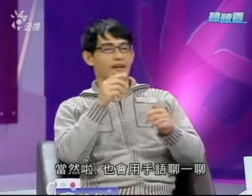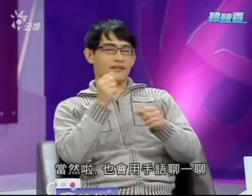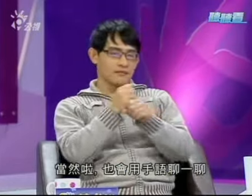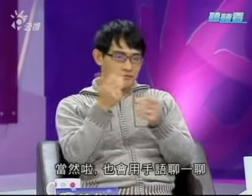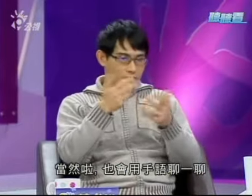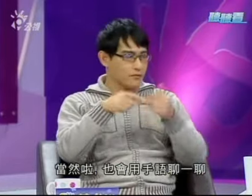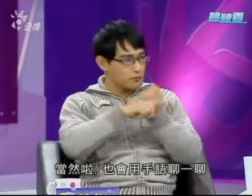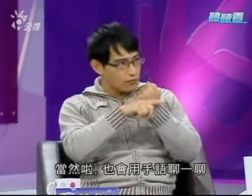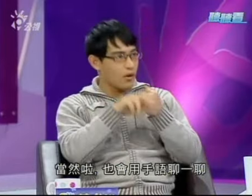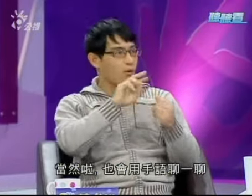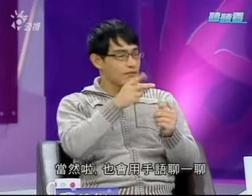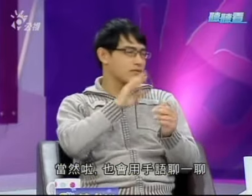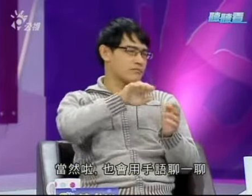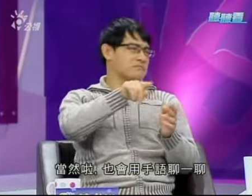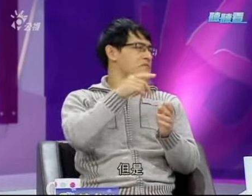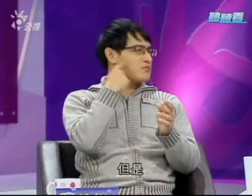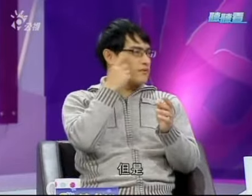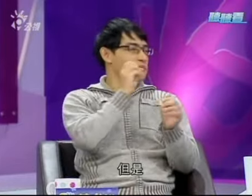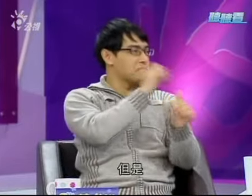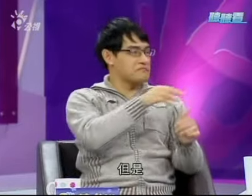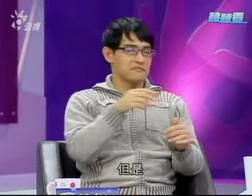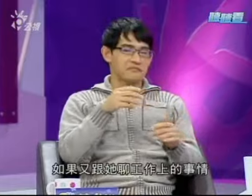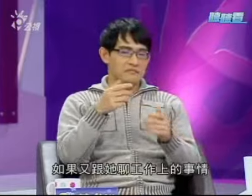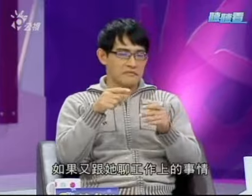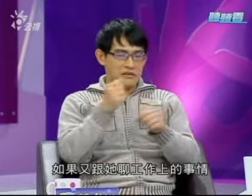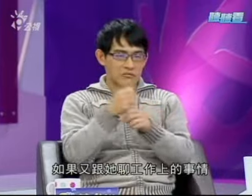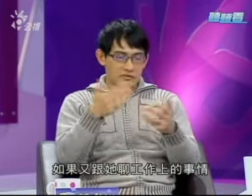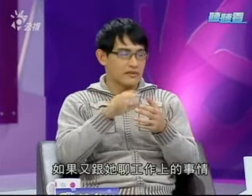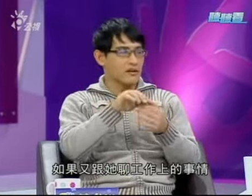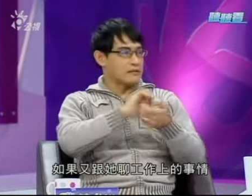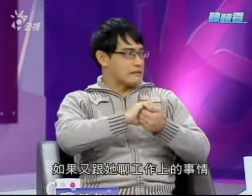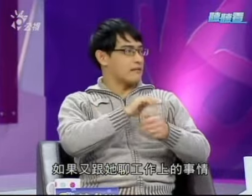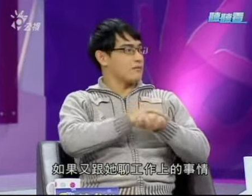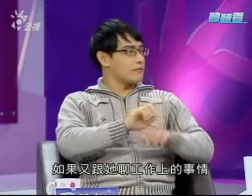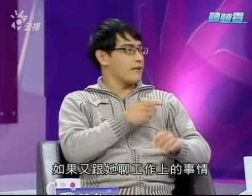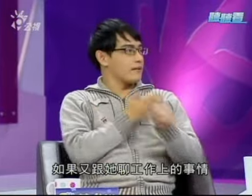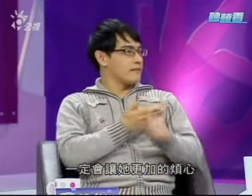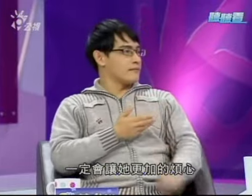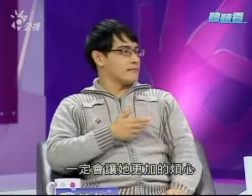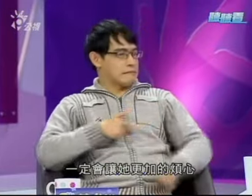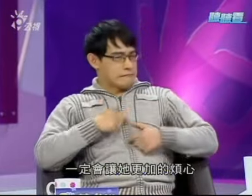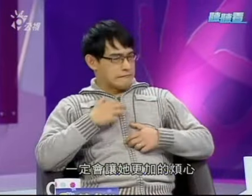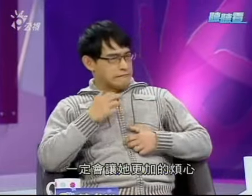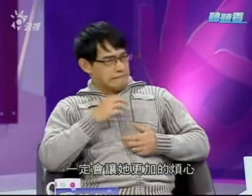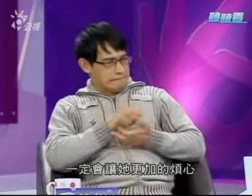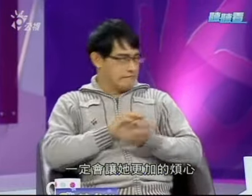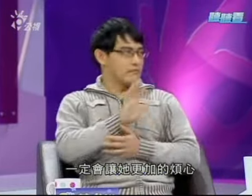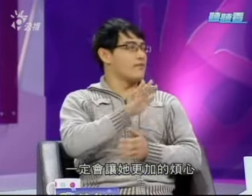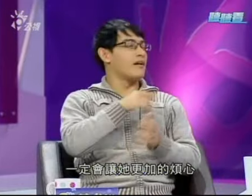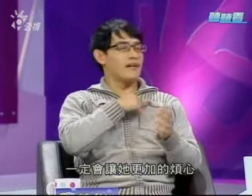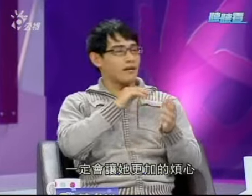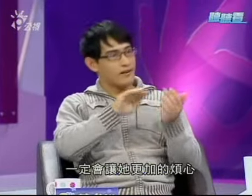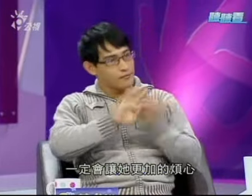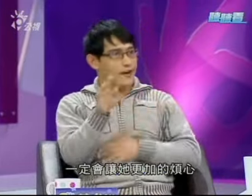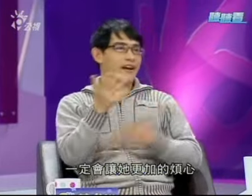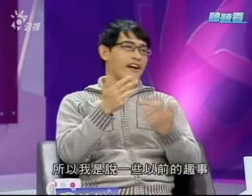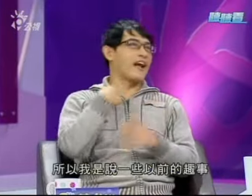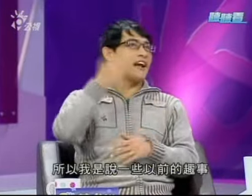用手语聊一聊但是如果又跟他聊工作上的事情一定会让他更加的烦心所以呢